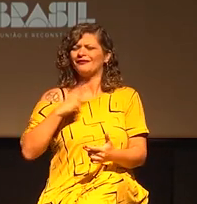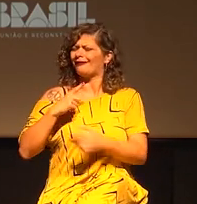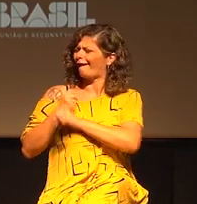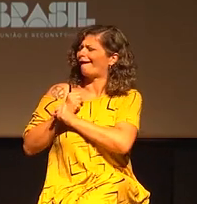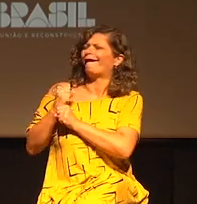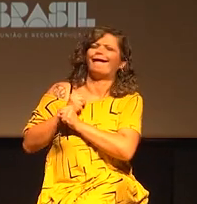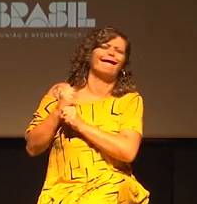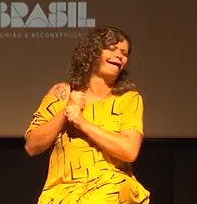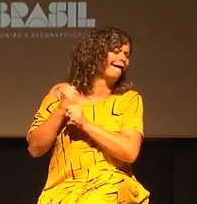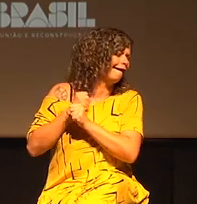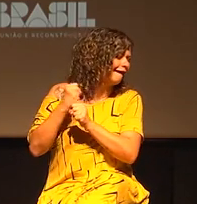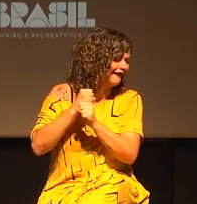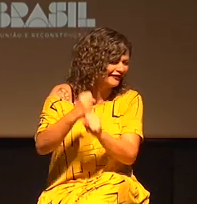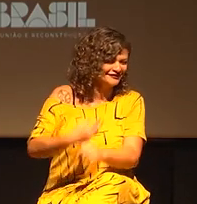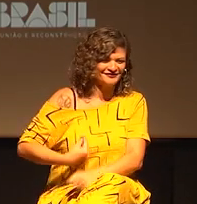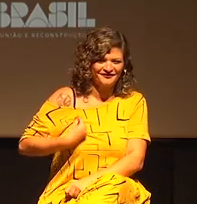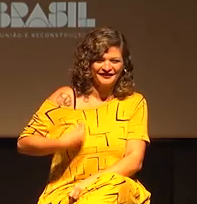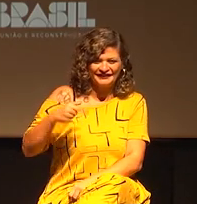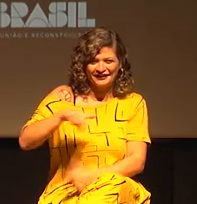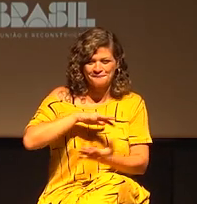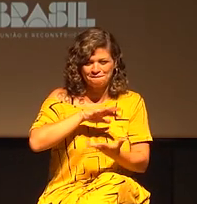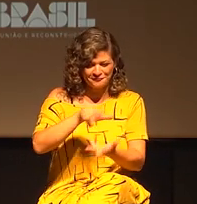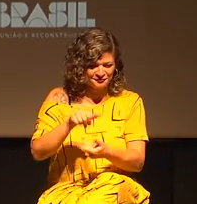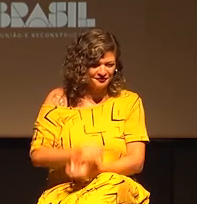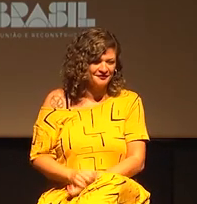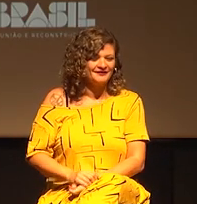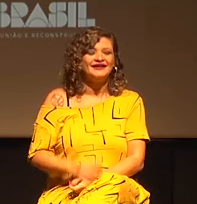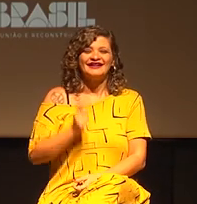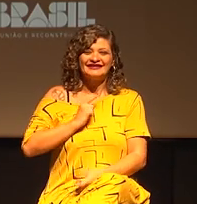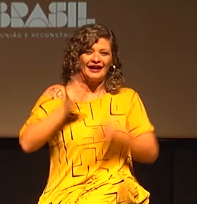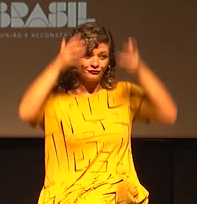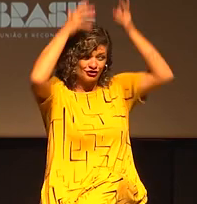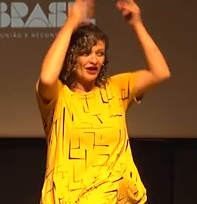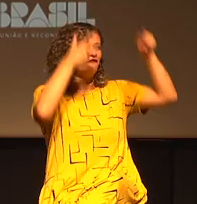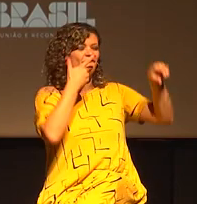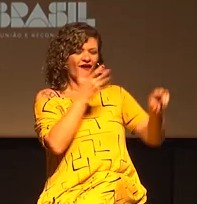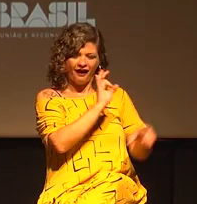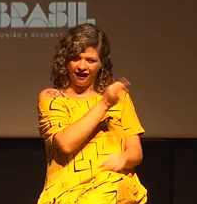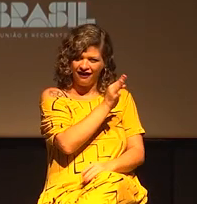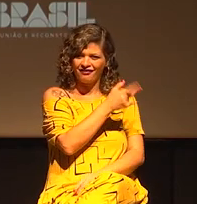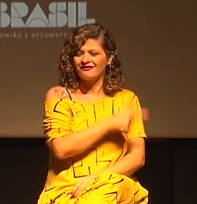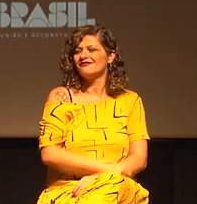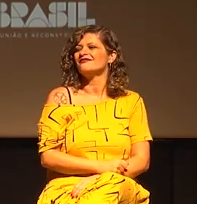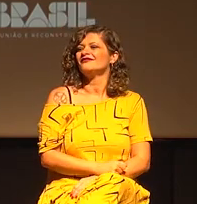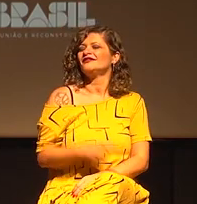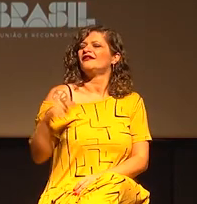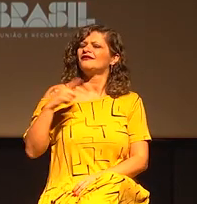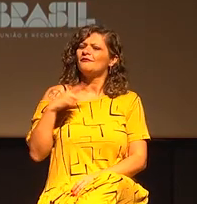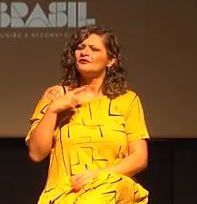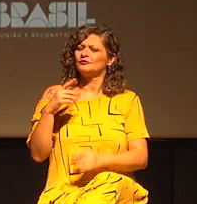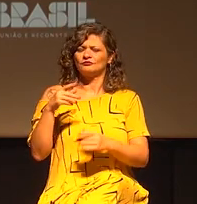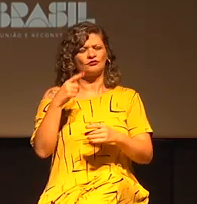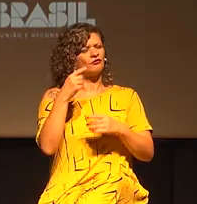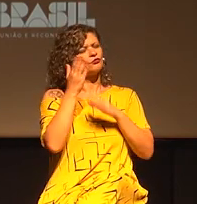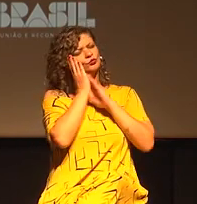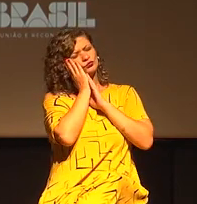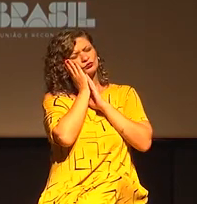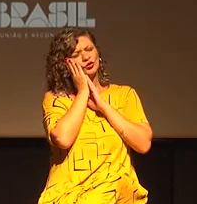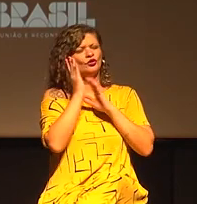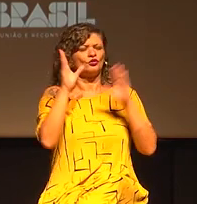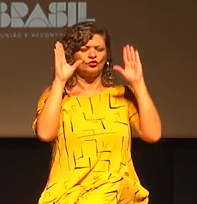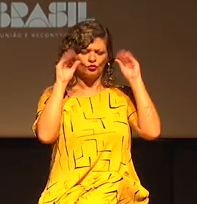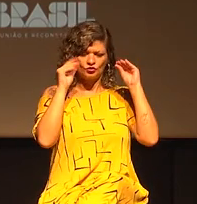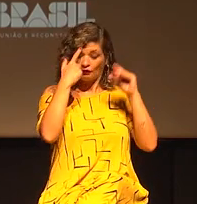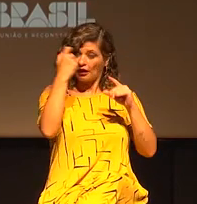s é bacana é tem uma chefe que fala né E a coisa do processo mesmo de primeiro ter uma ideia no meio da noite insuportável